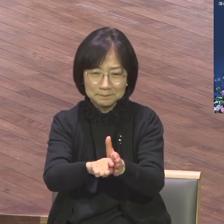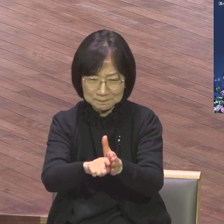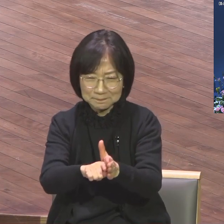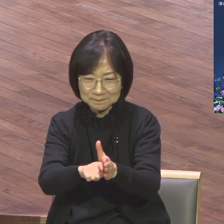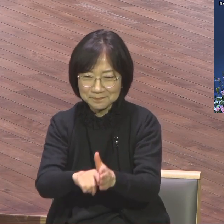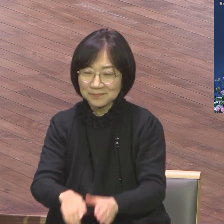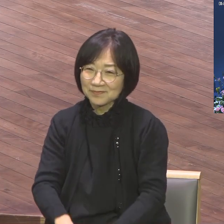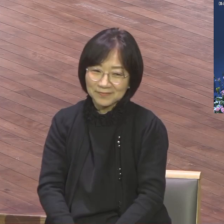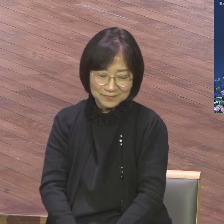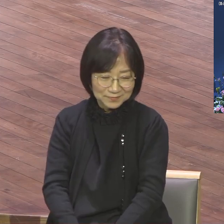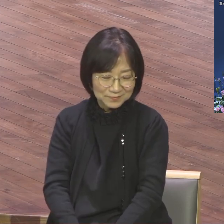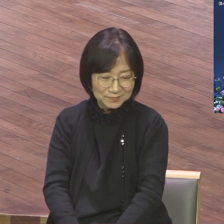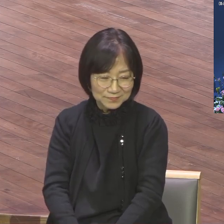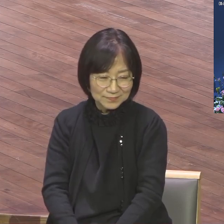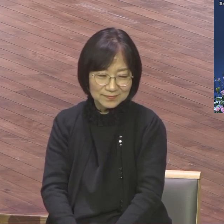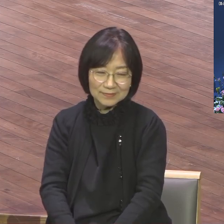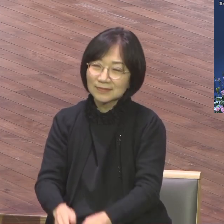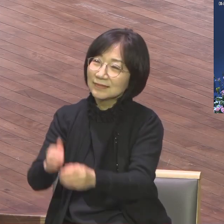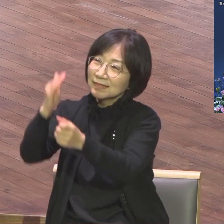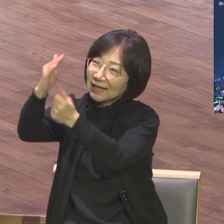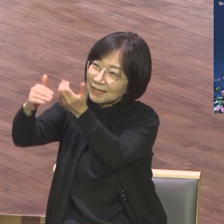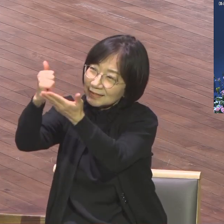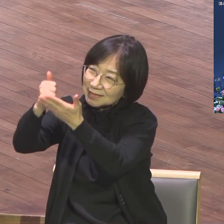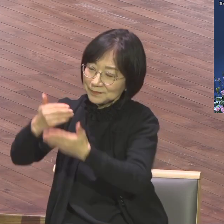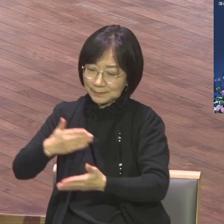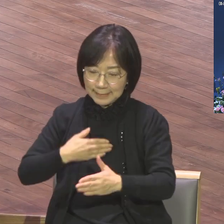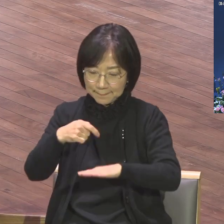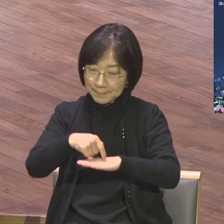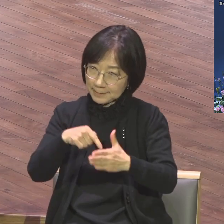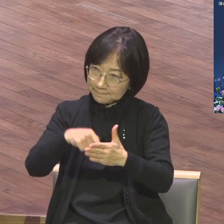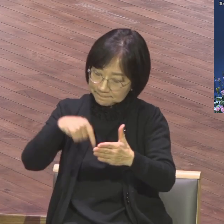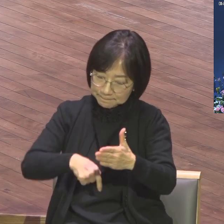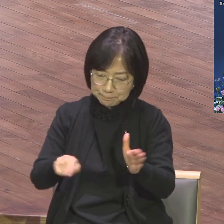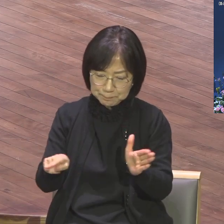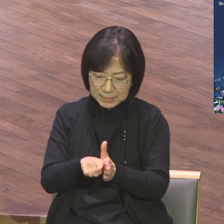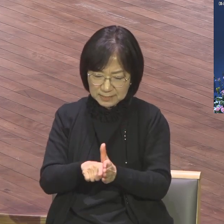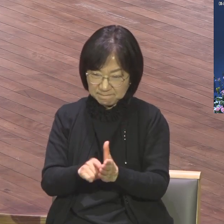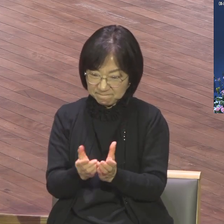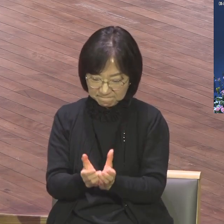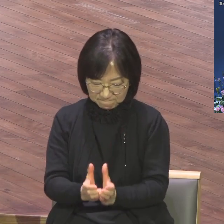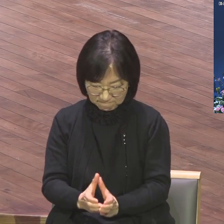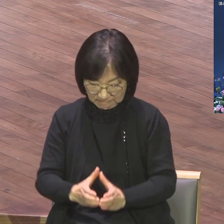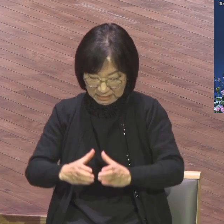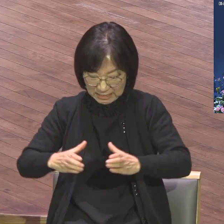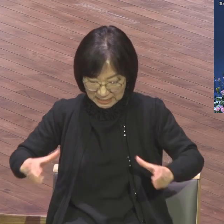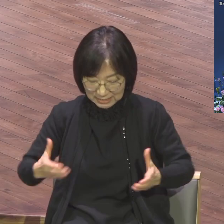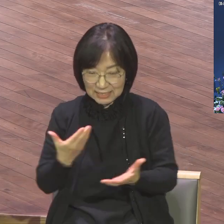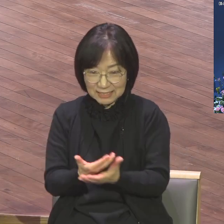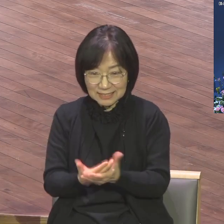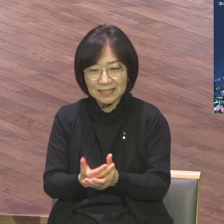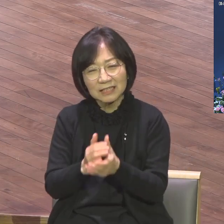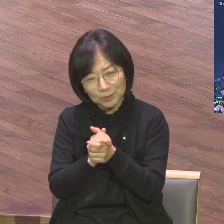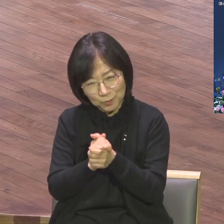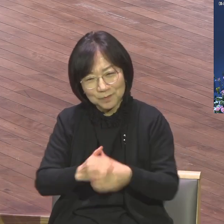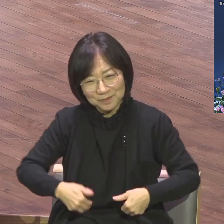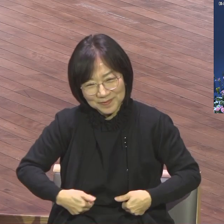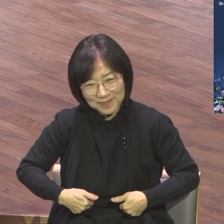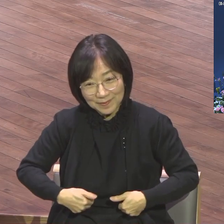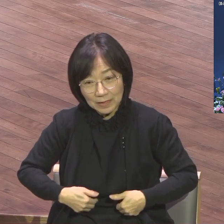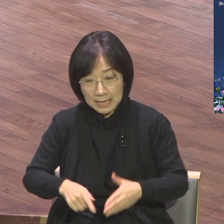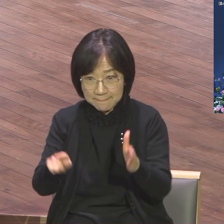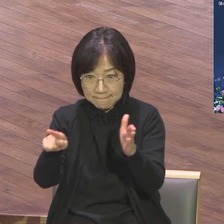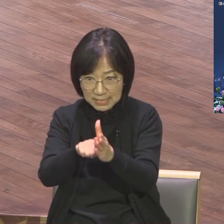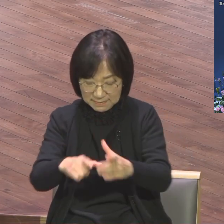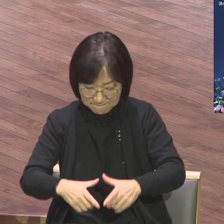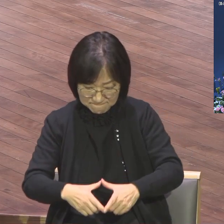하나님의 내 마음속에 믿음의 그릇을 크게 하여 주옵소서. 그럼 큰 응답 받아요. 큰 응답